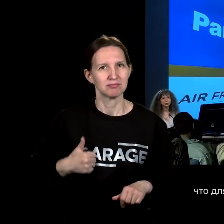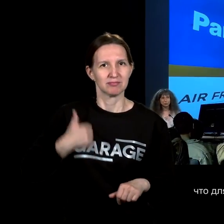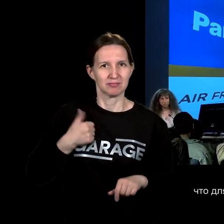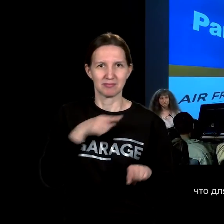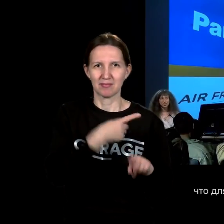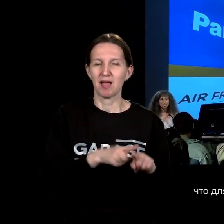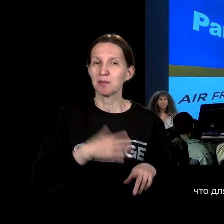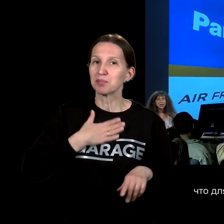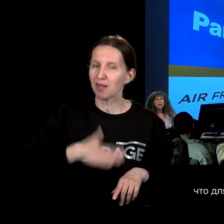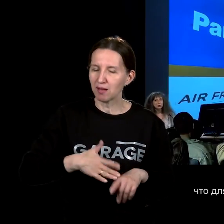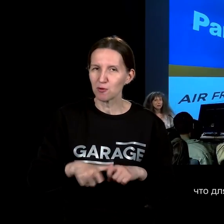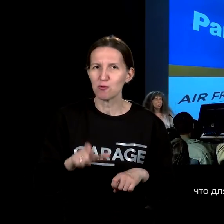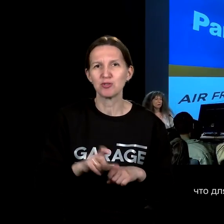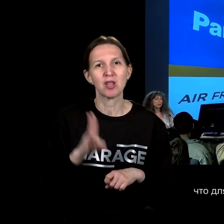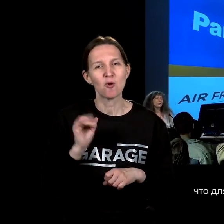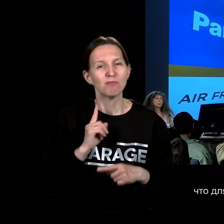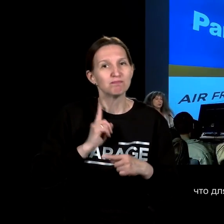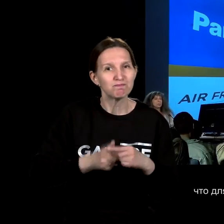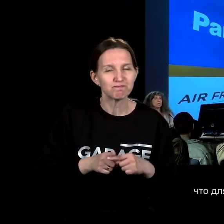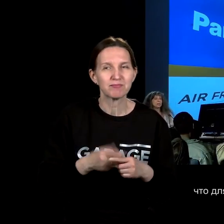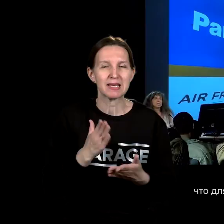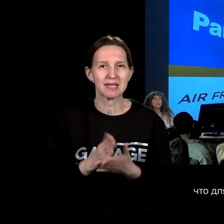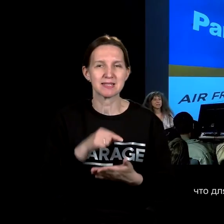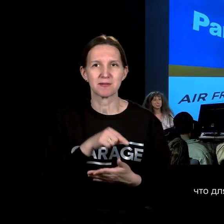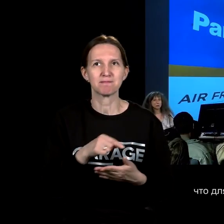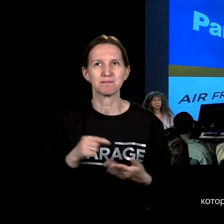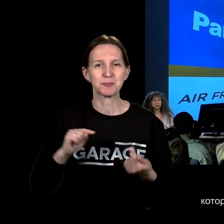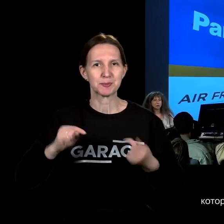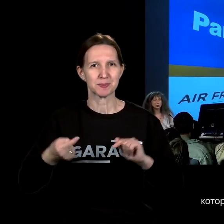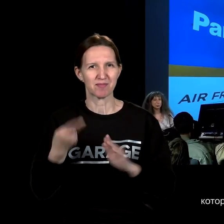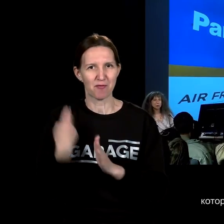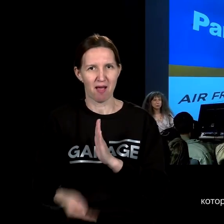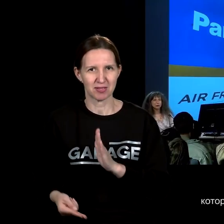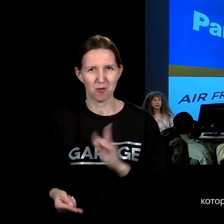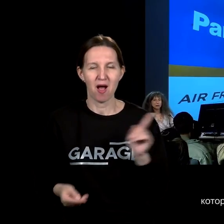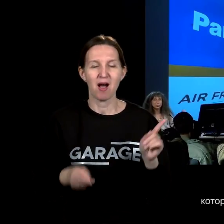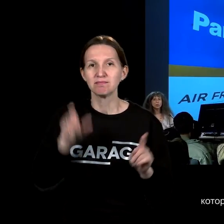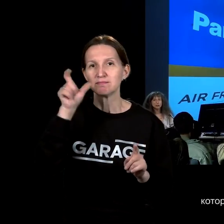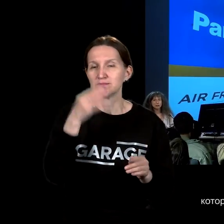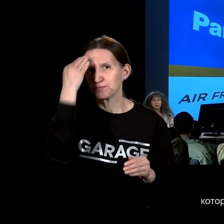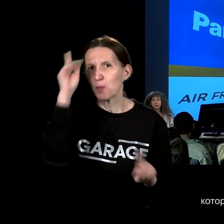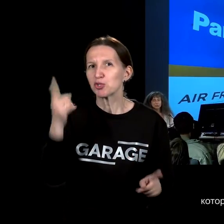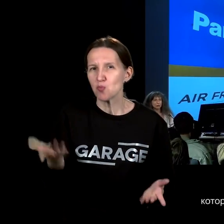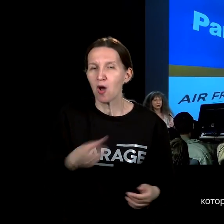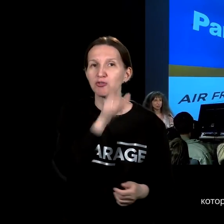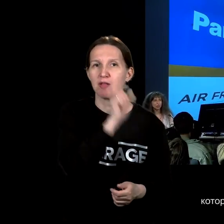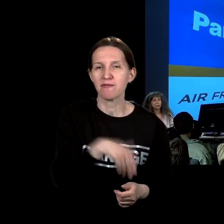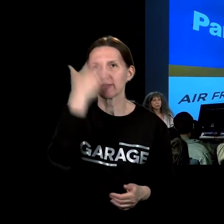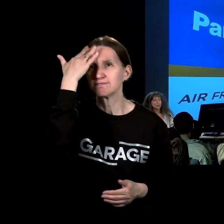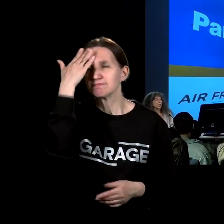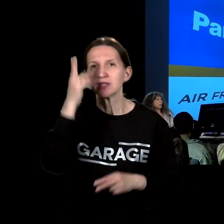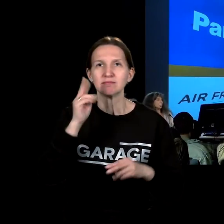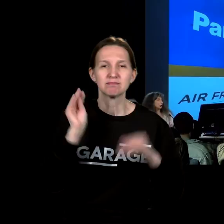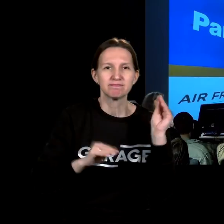честью, да, это очень приятно, но при этом это абсолютно это фиаско, потому что человек, который хочет выстроить такое летательное средство, которого